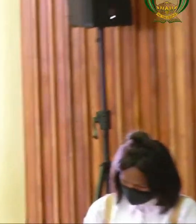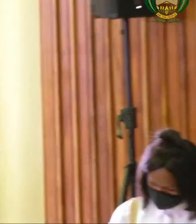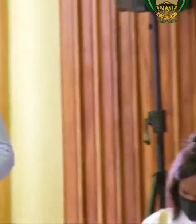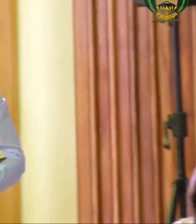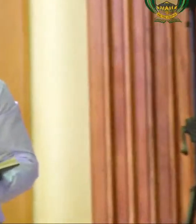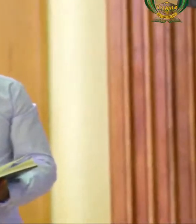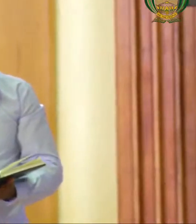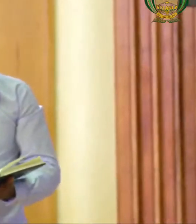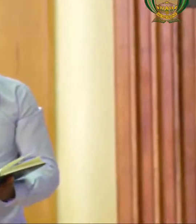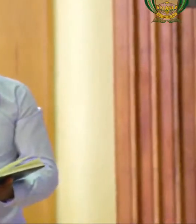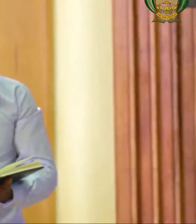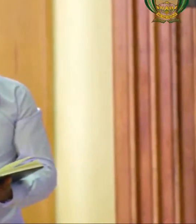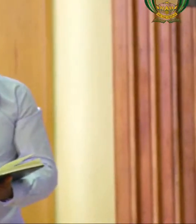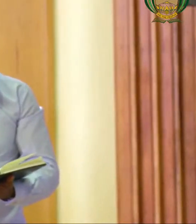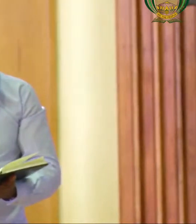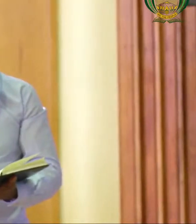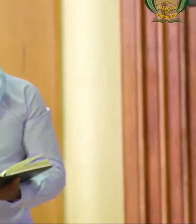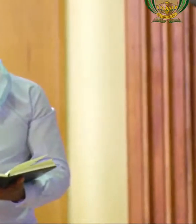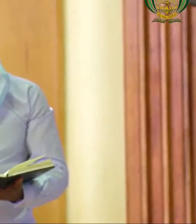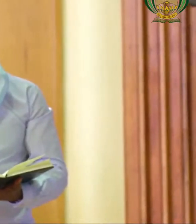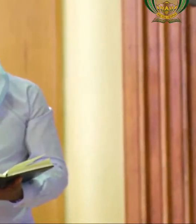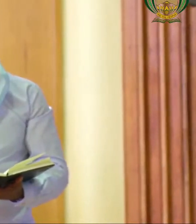Oudtshoorn.